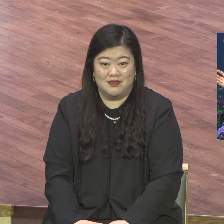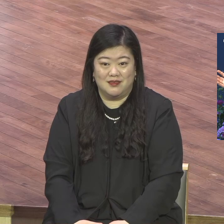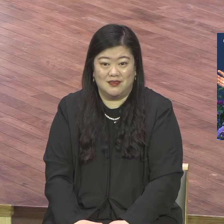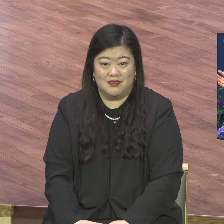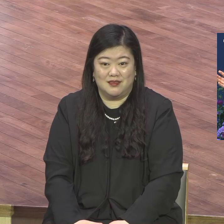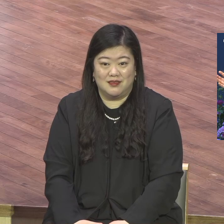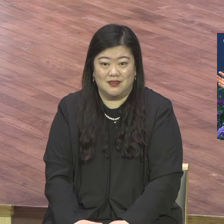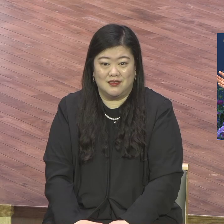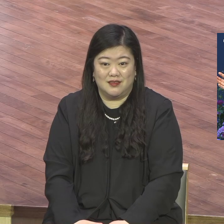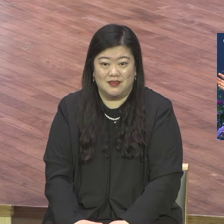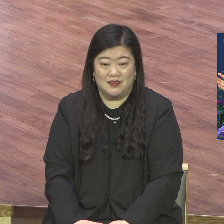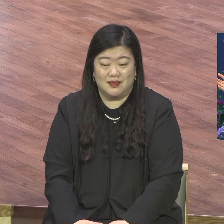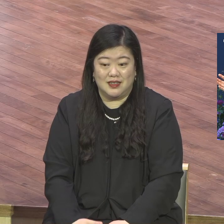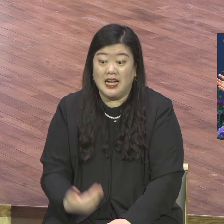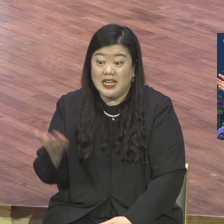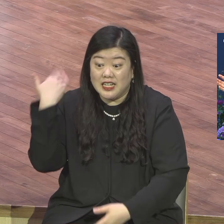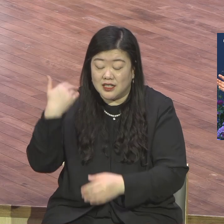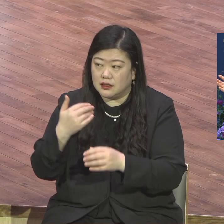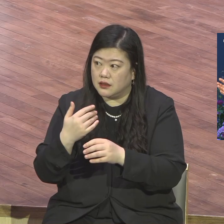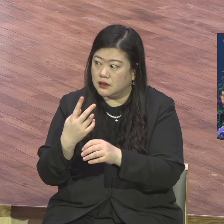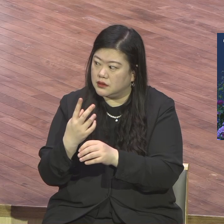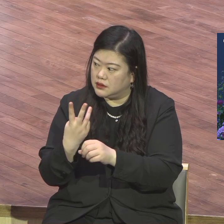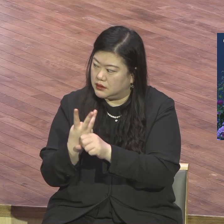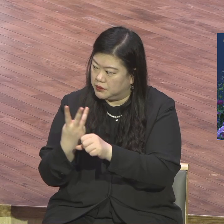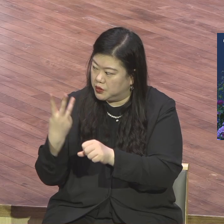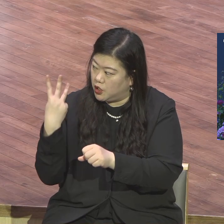코로나 전에는 송해 팀들이 왔잖아요.